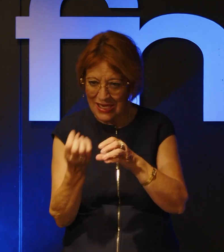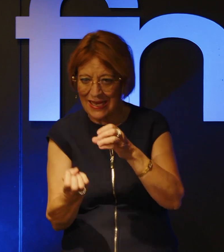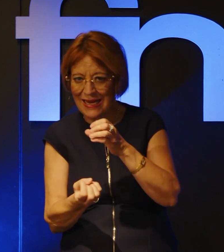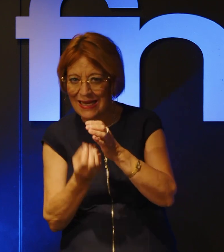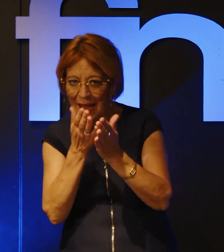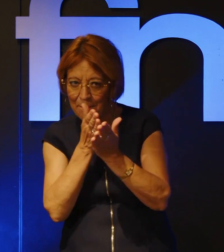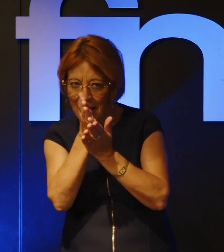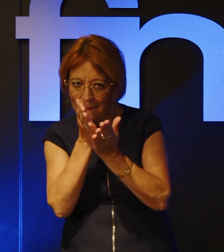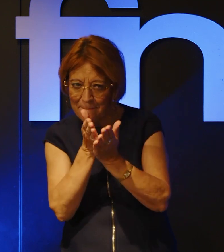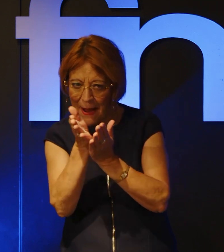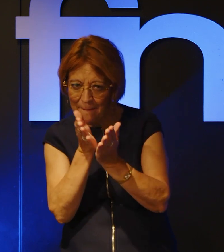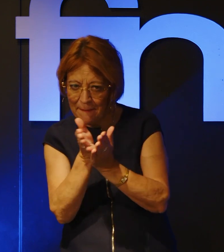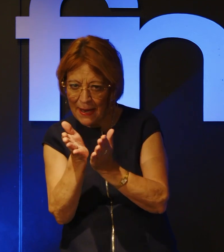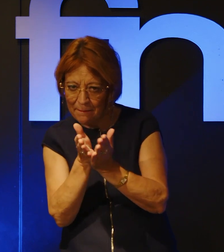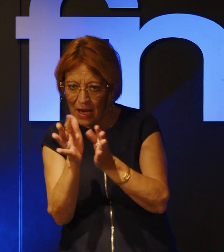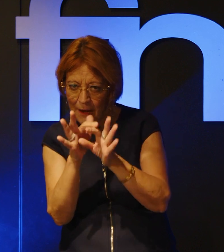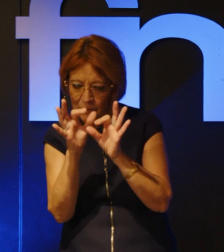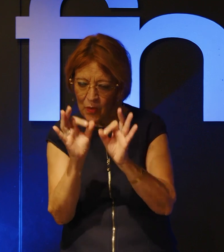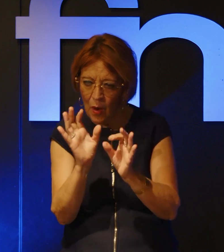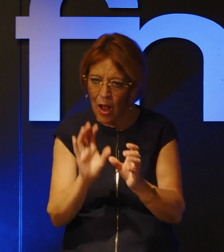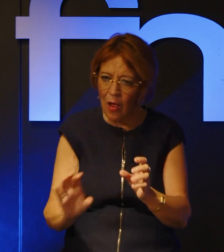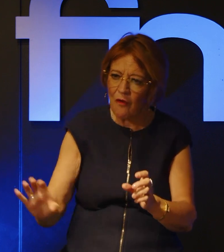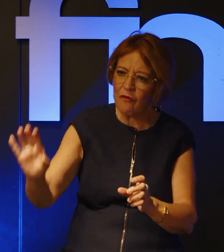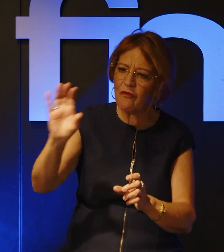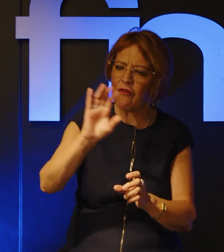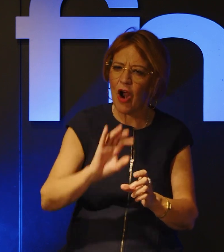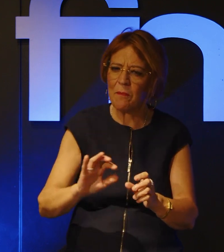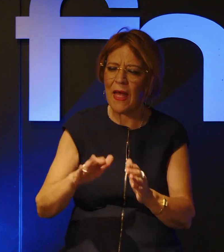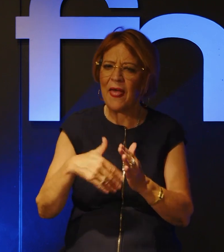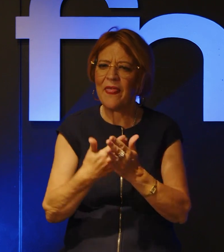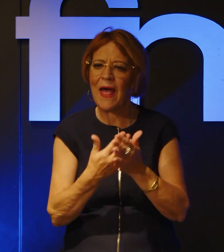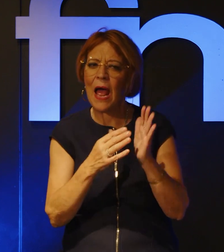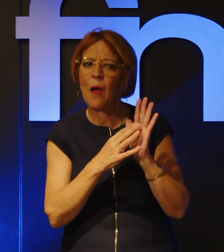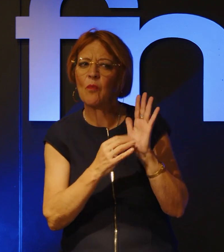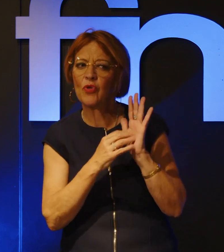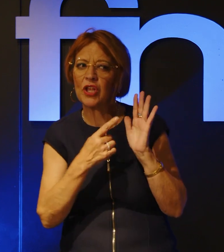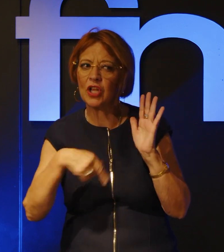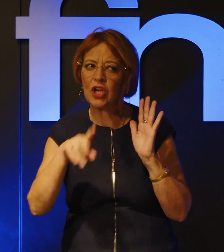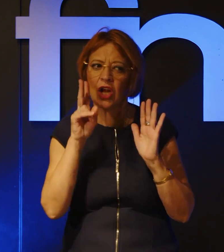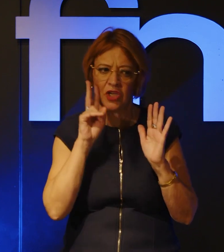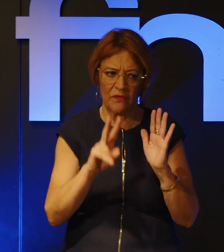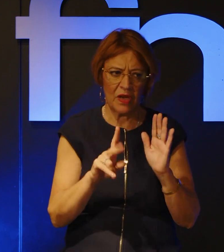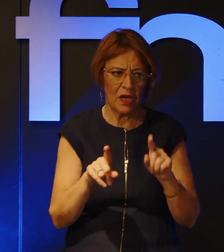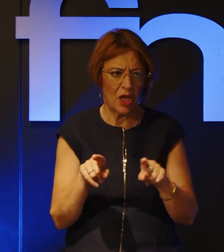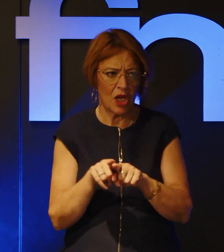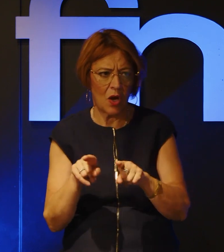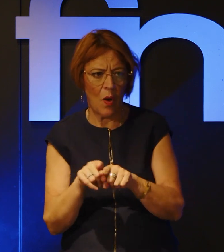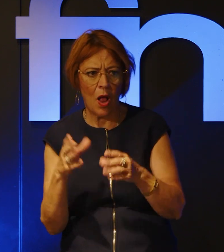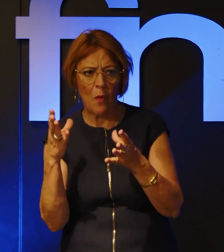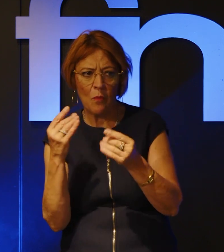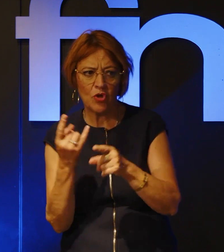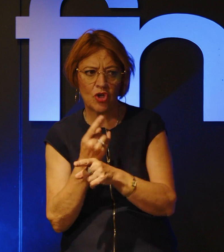tendências de forma em que normaliza aquilo que nós estamos a ver então passamos a ver muitas